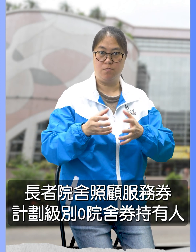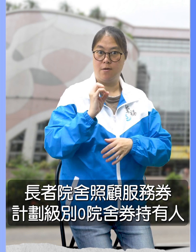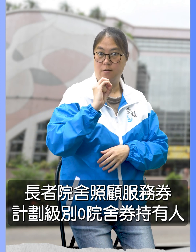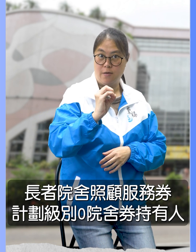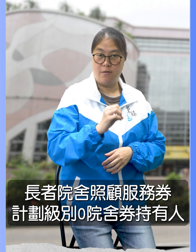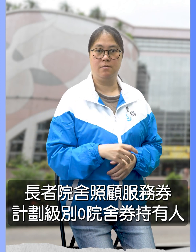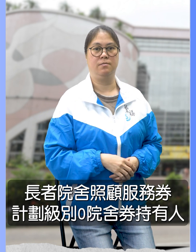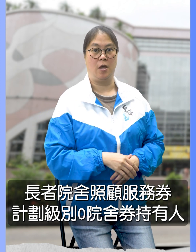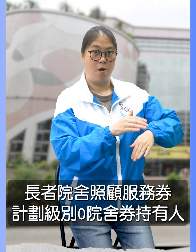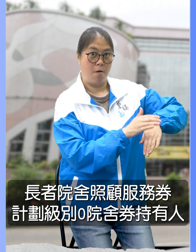持有人，